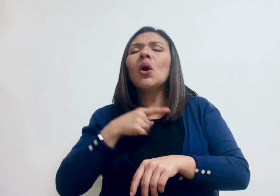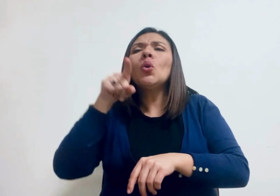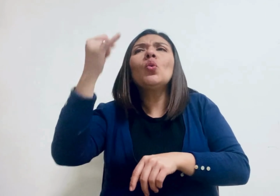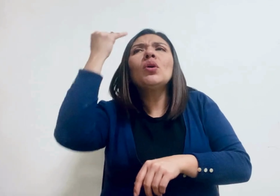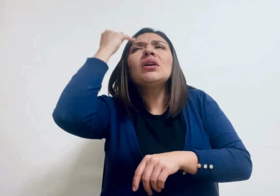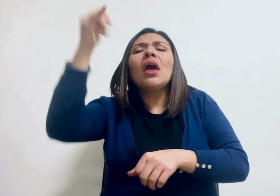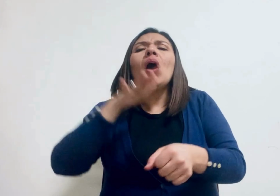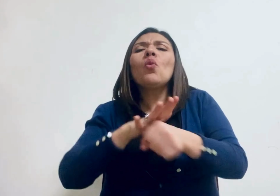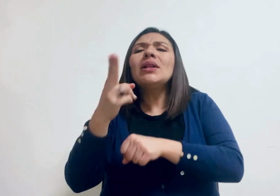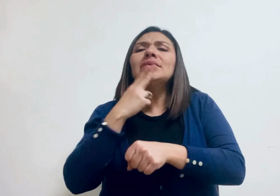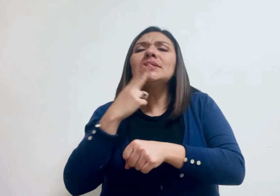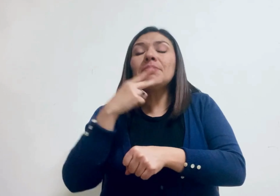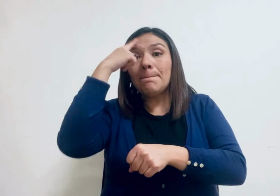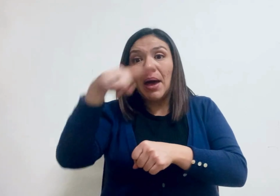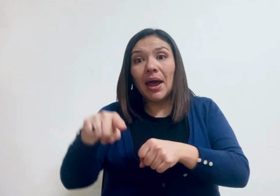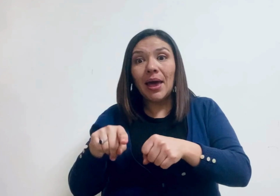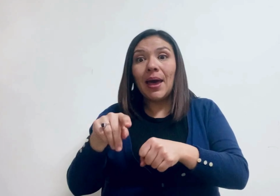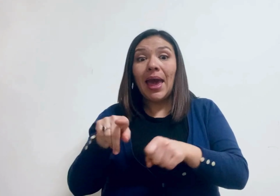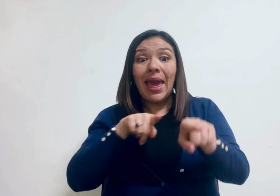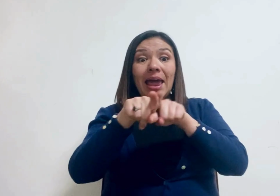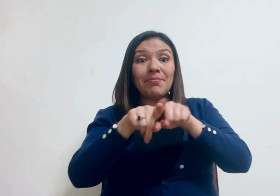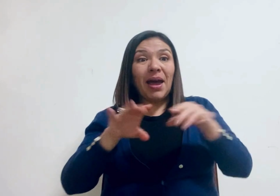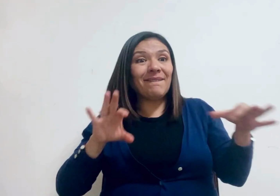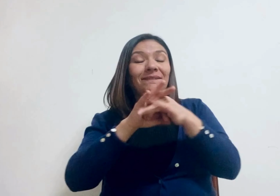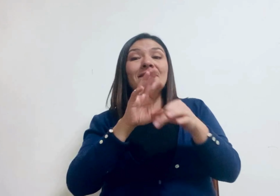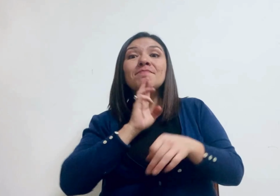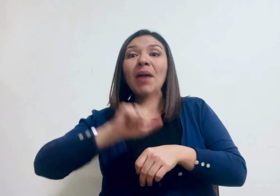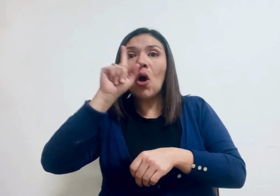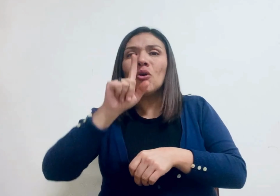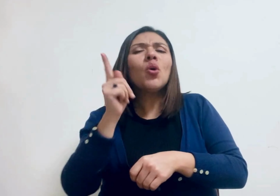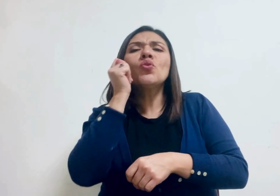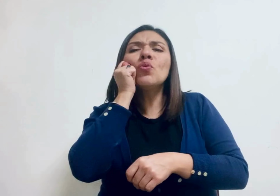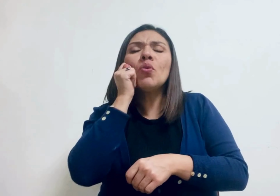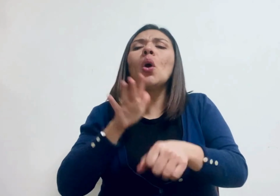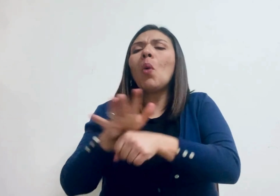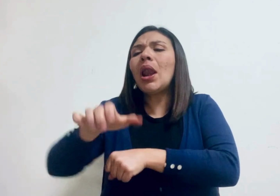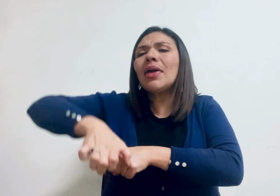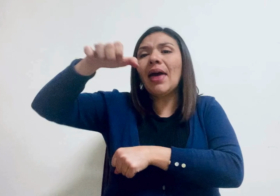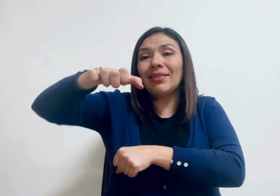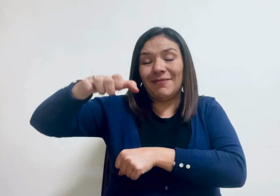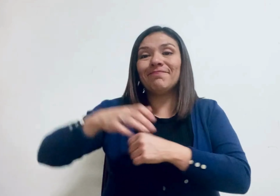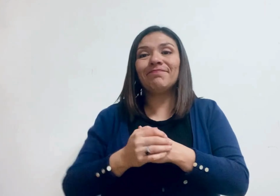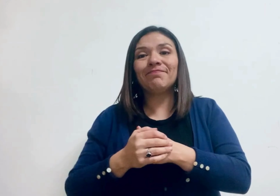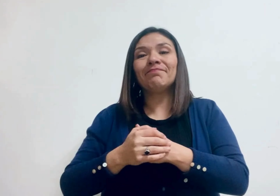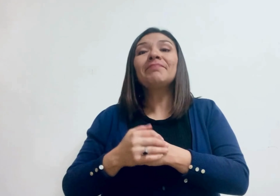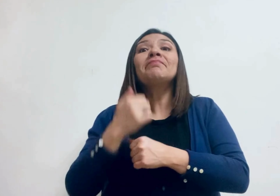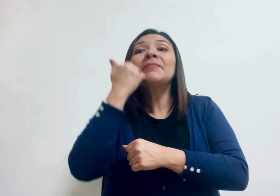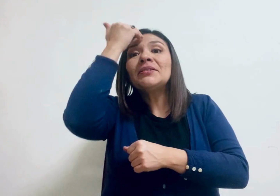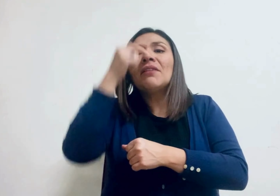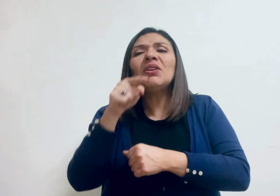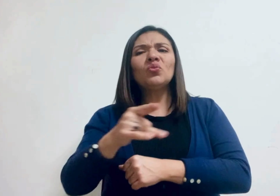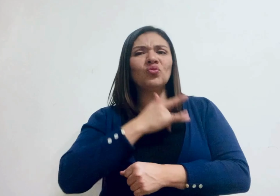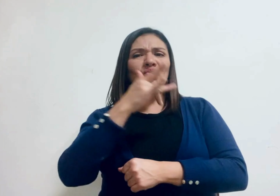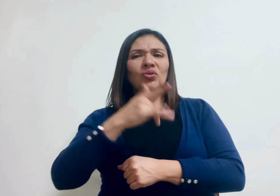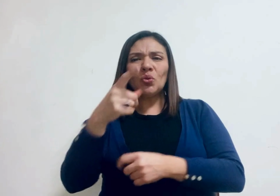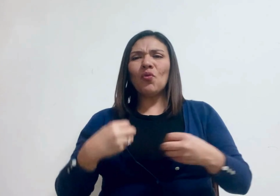qué estrategias les han funcionado para mejorar la relación entre hermanos, independientemente de la edad que tengan. Queremos escucharte, saber qué sientes con lo